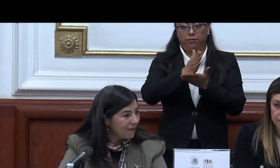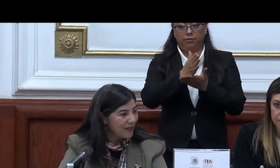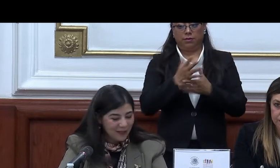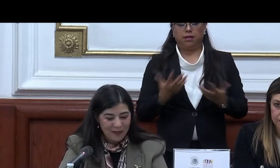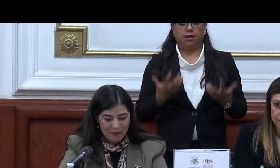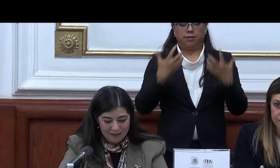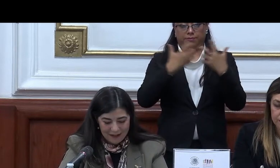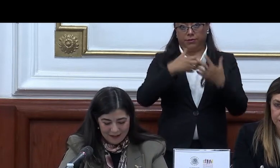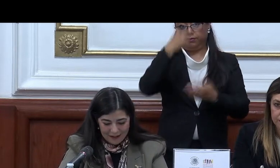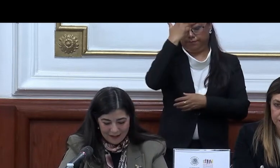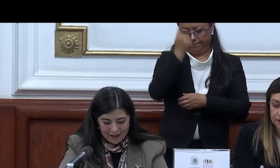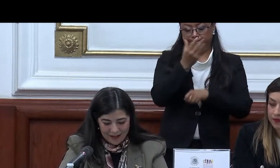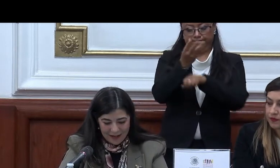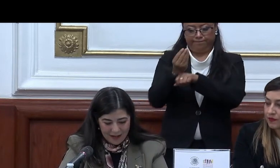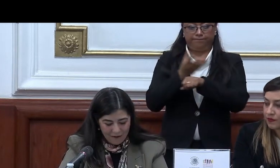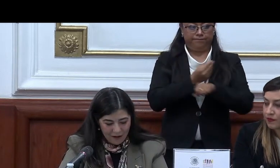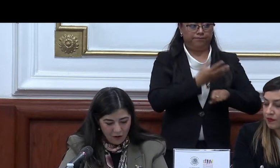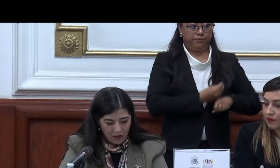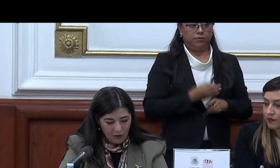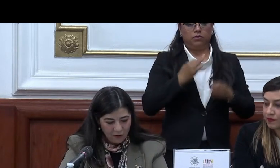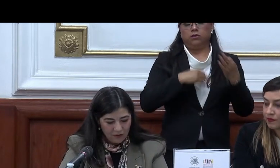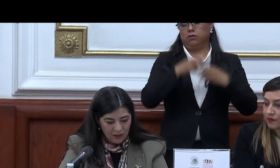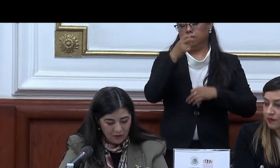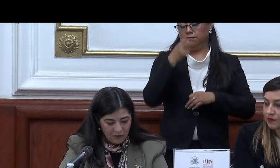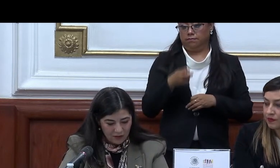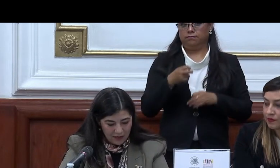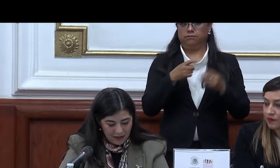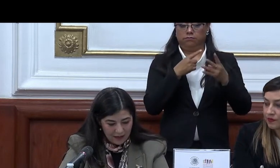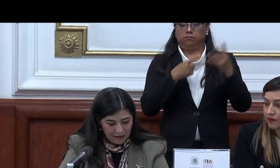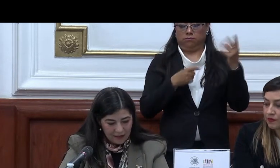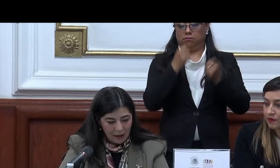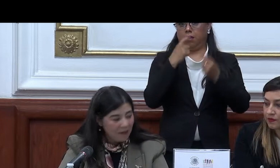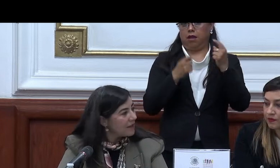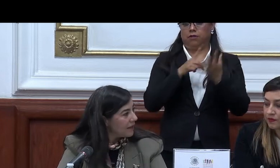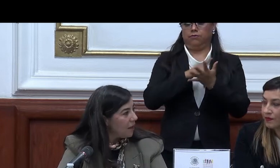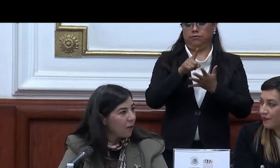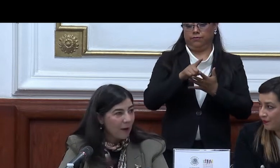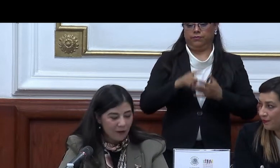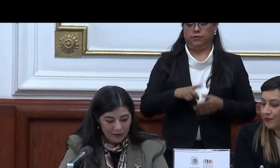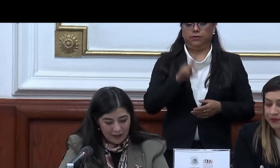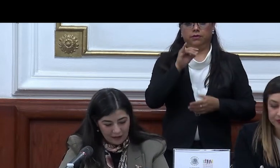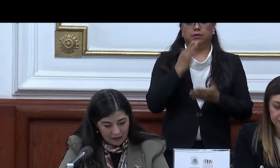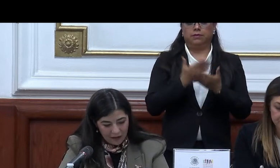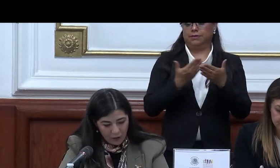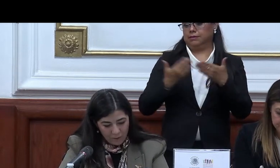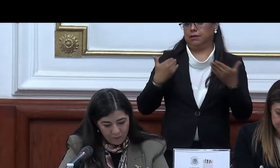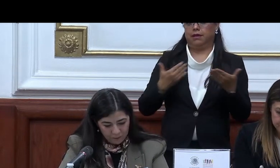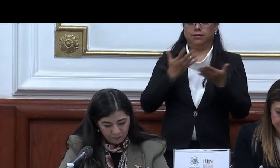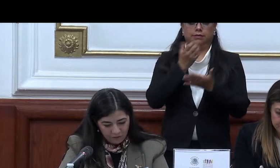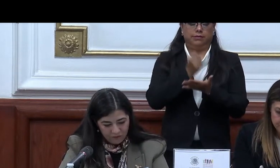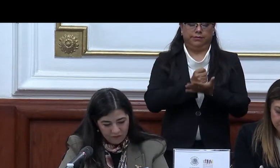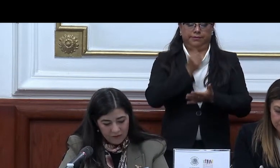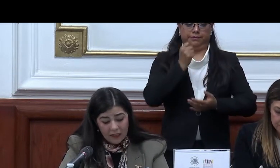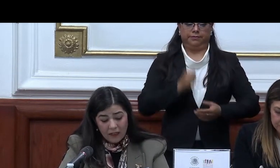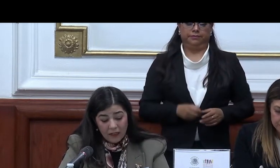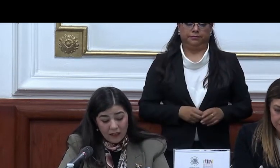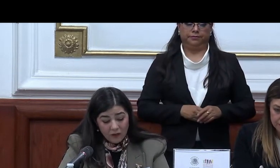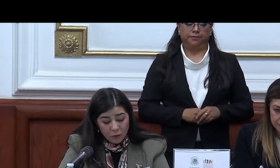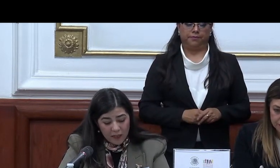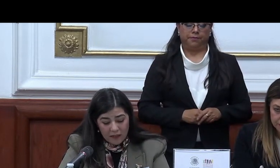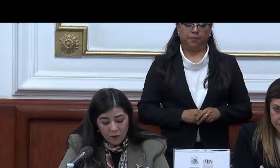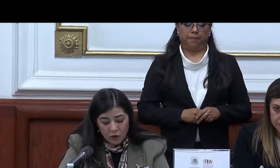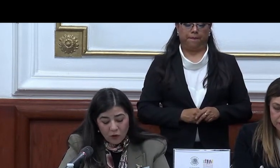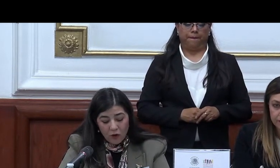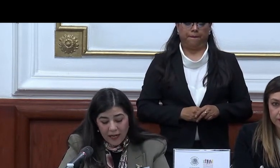razonable, precisamente, que tienen que ver con algunos de los dictámenes que se aprobaron la tarde de hoy.